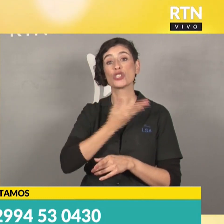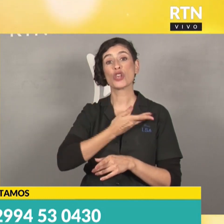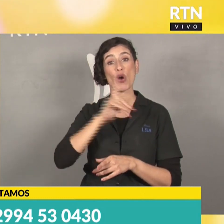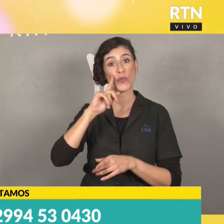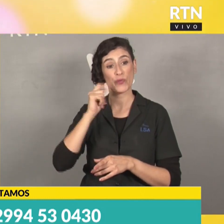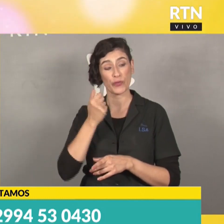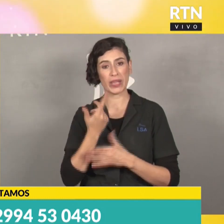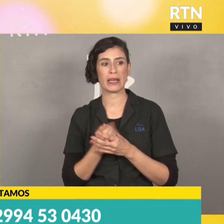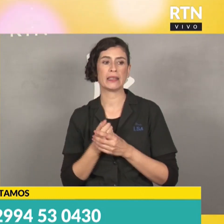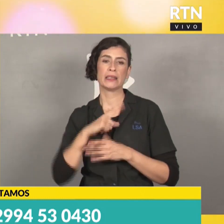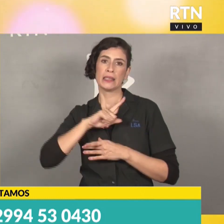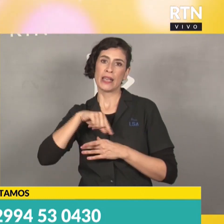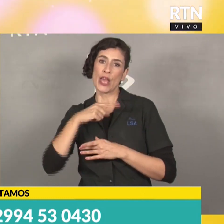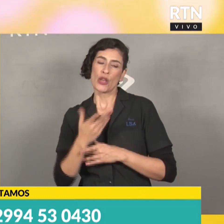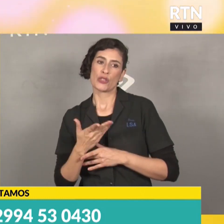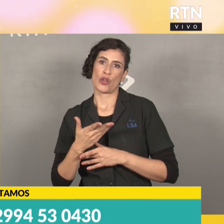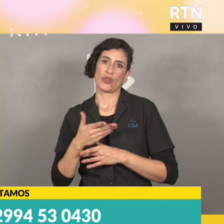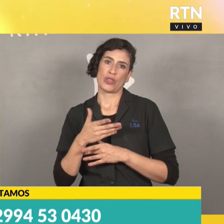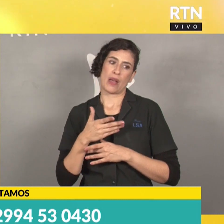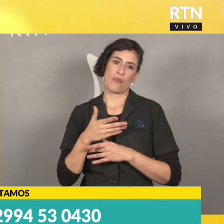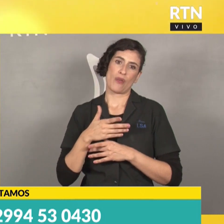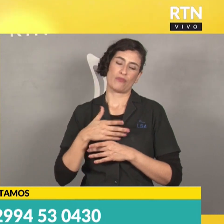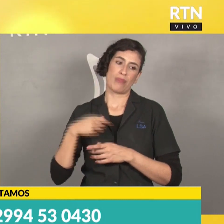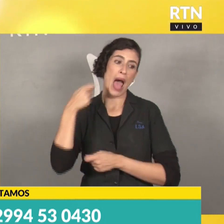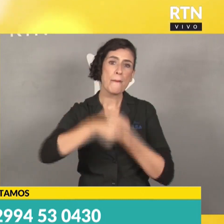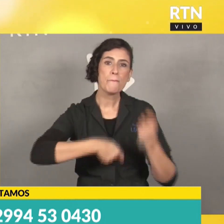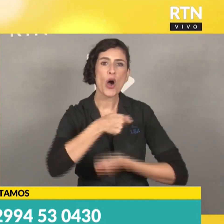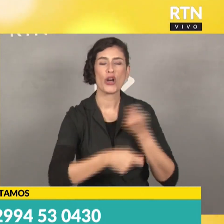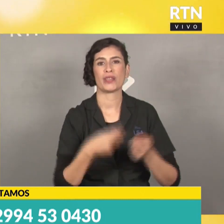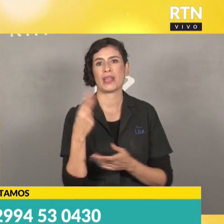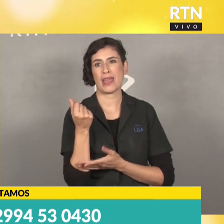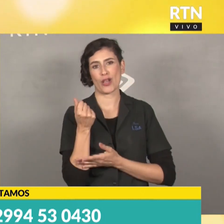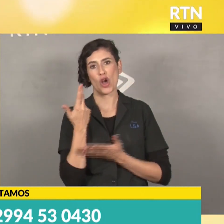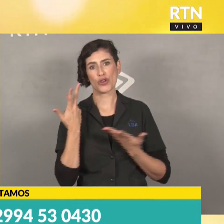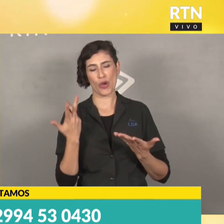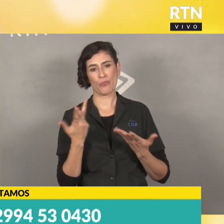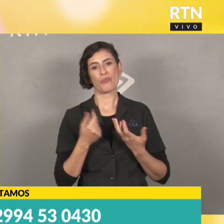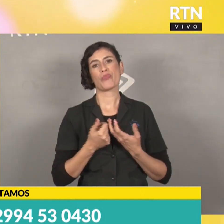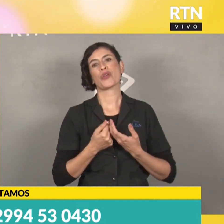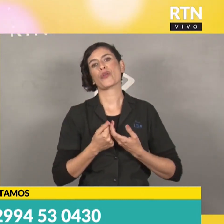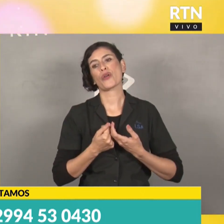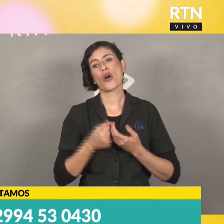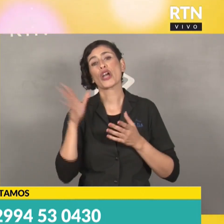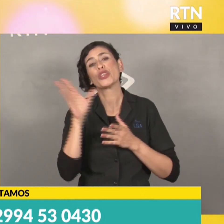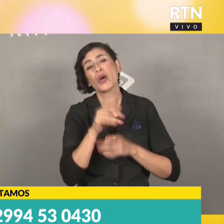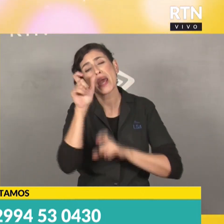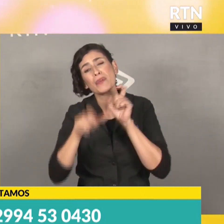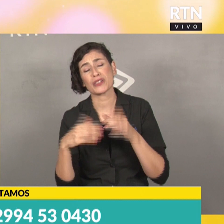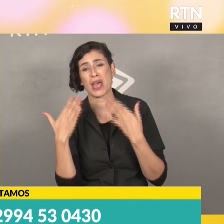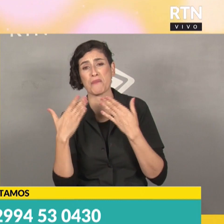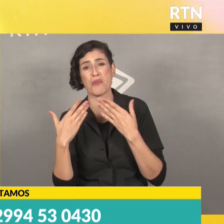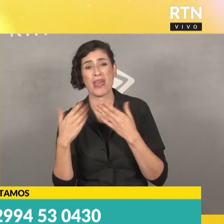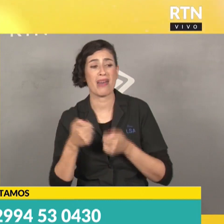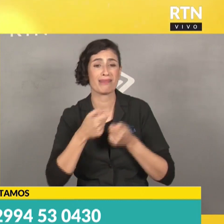estamos tratando de recaudar el dinero como para poder conseguir la silla de ruedas motorizada, que es para todo tipo de terrenos,